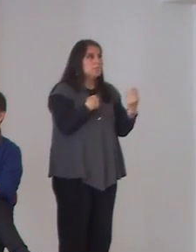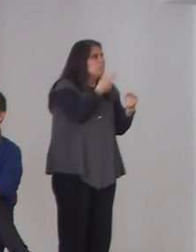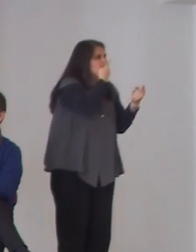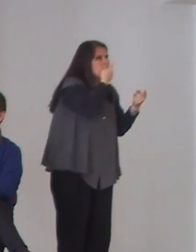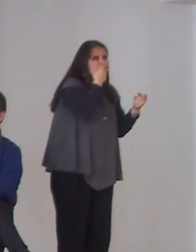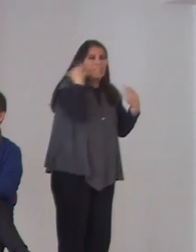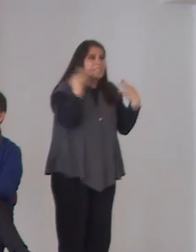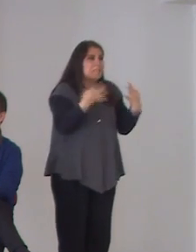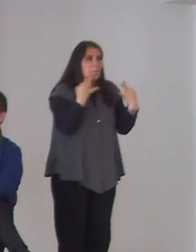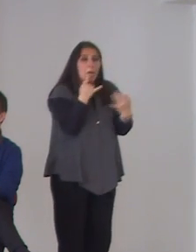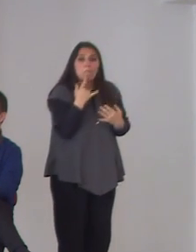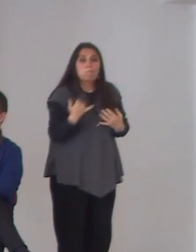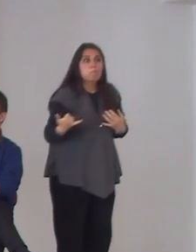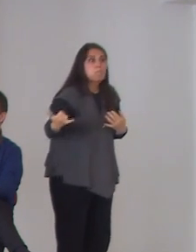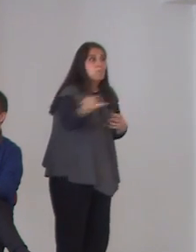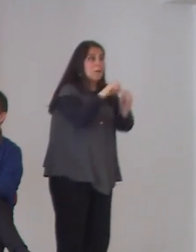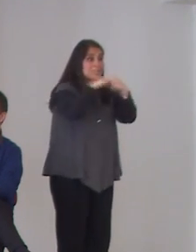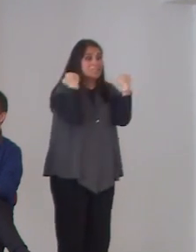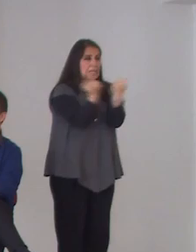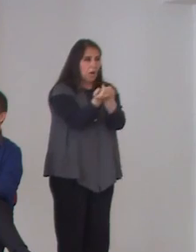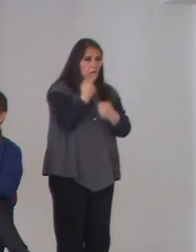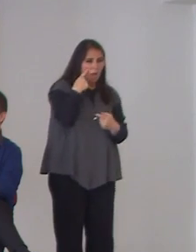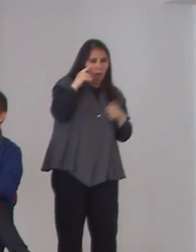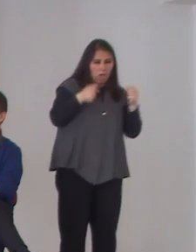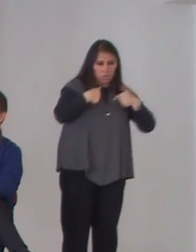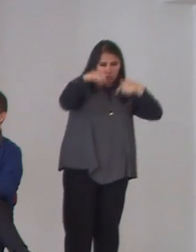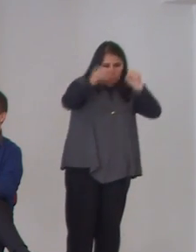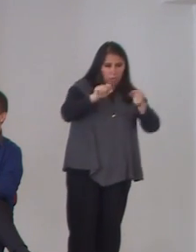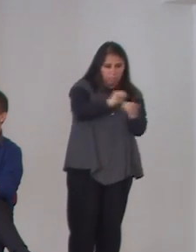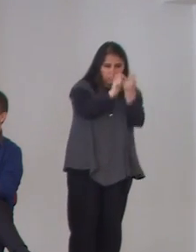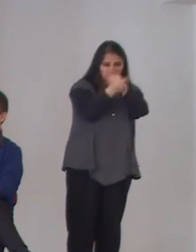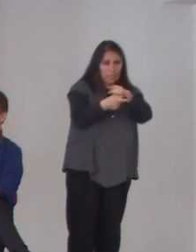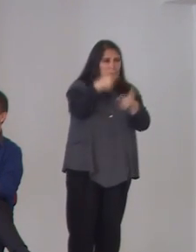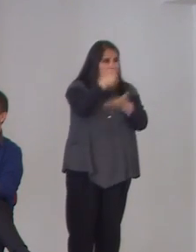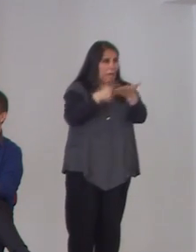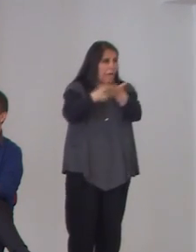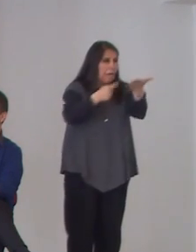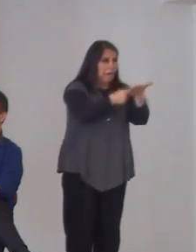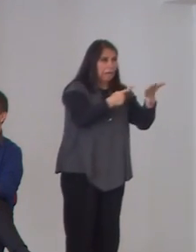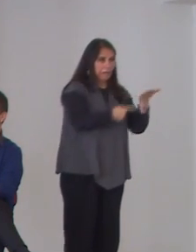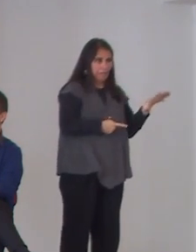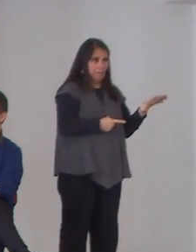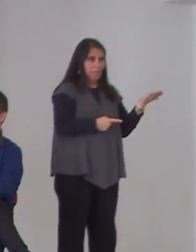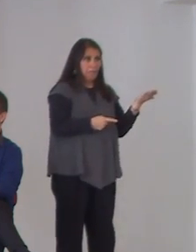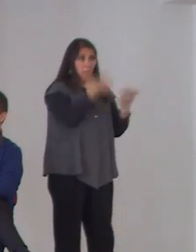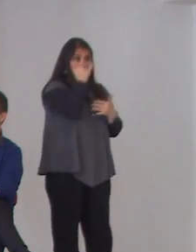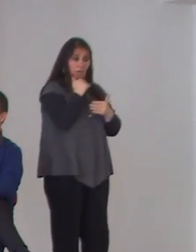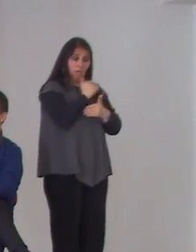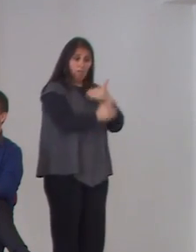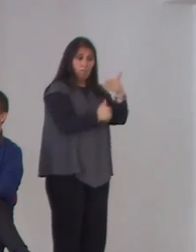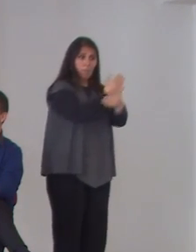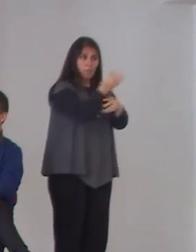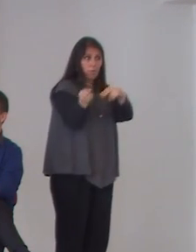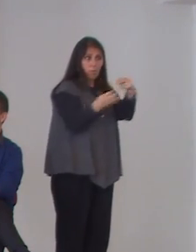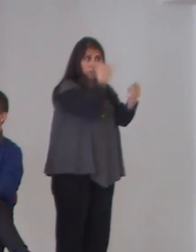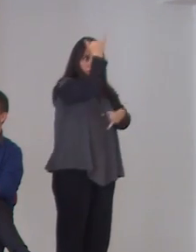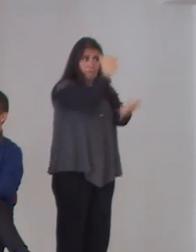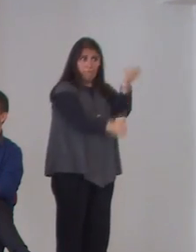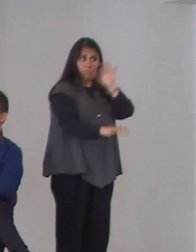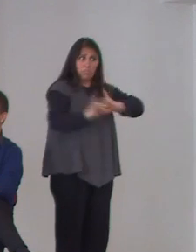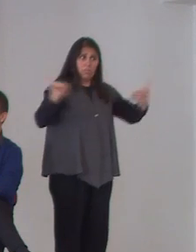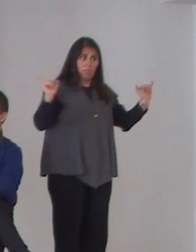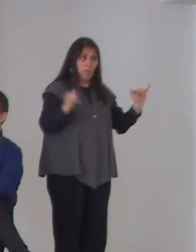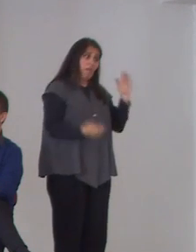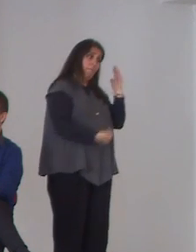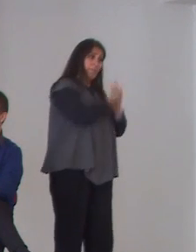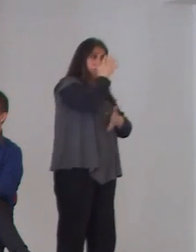indagando en su misma aula qué puede cambiar. Porque es que el proceso educativo no es terminado y